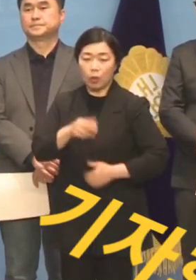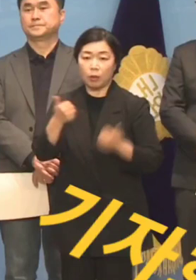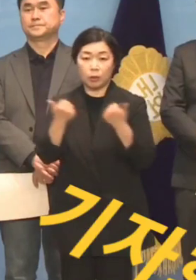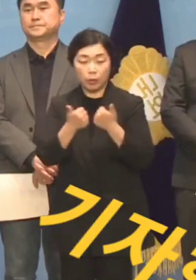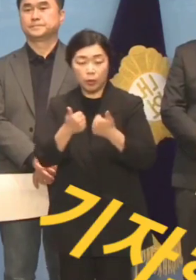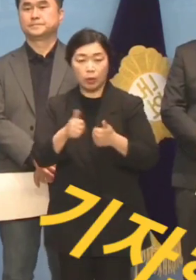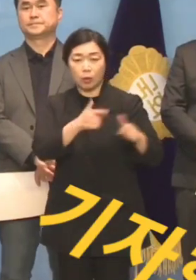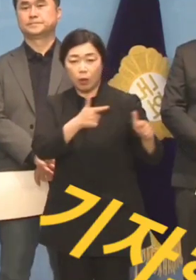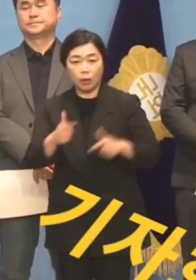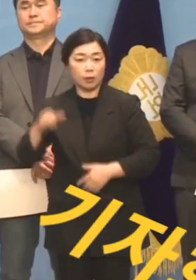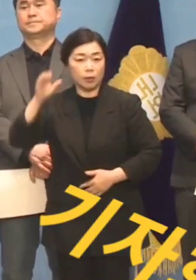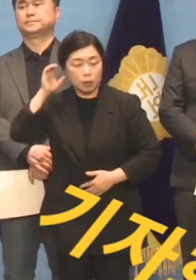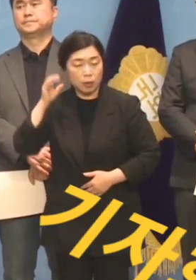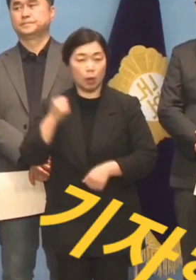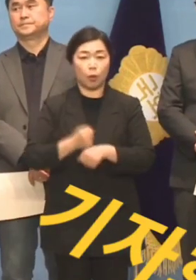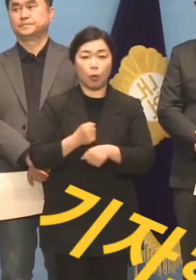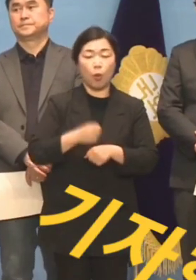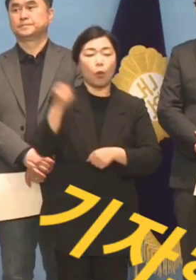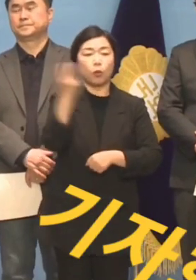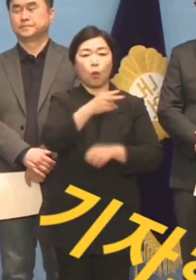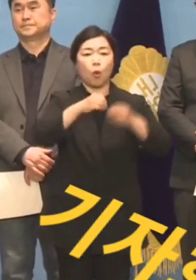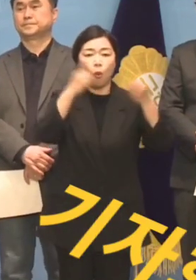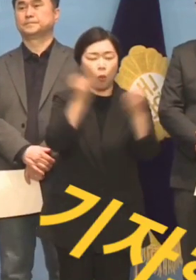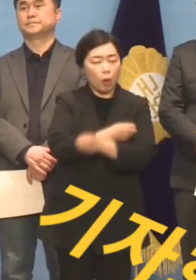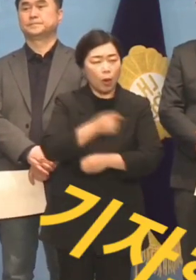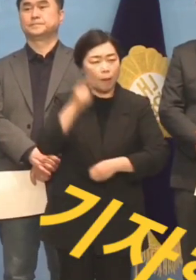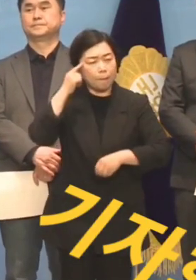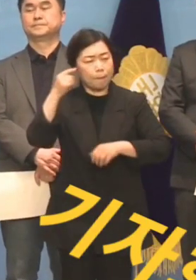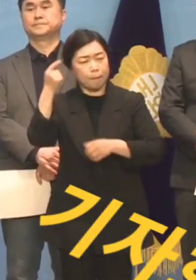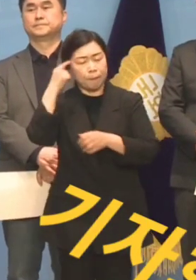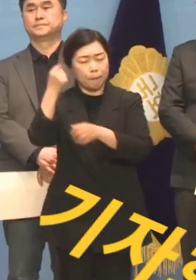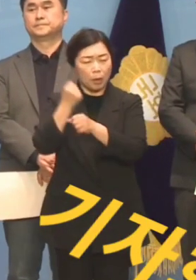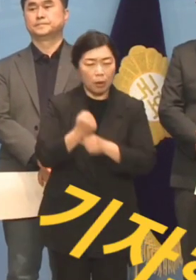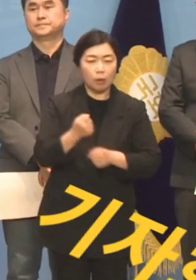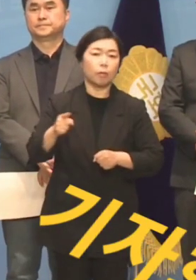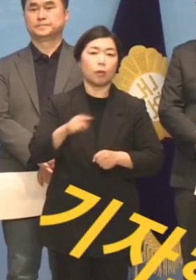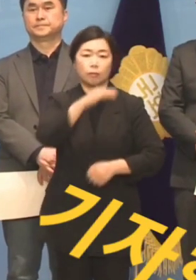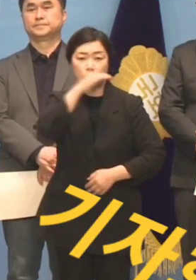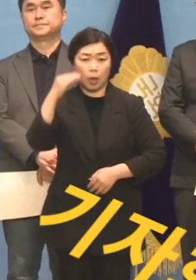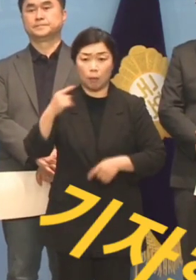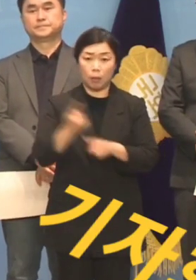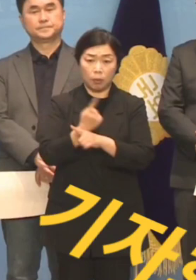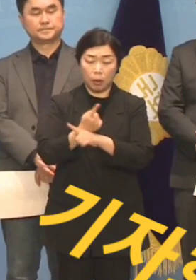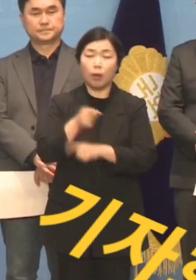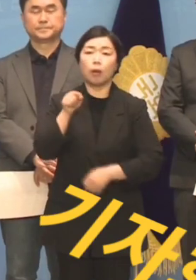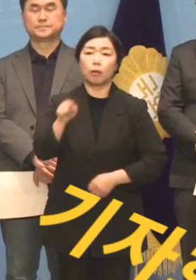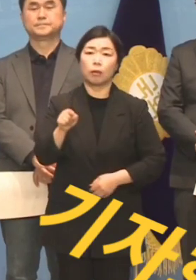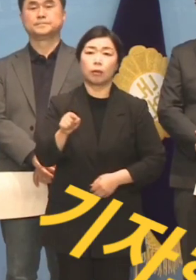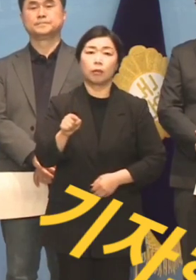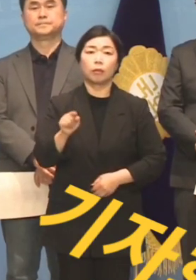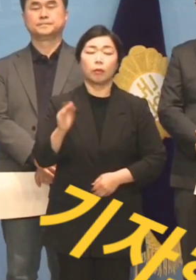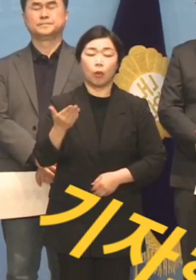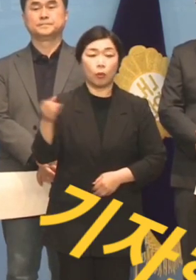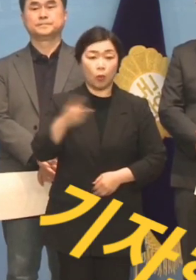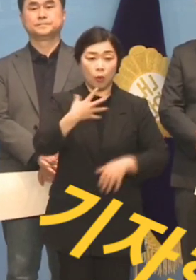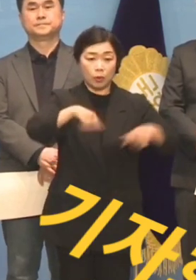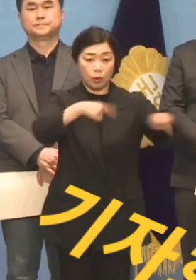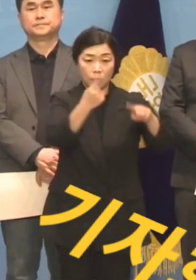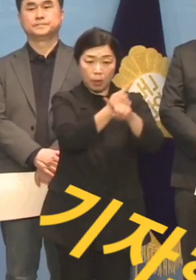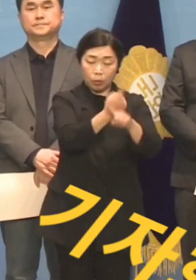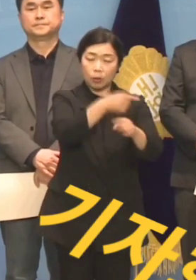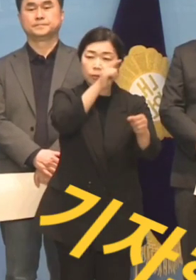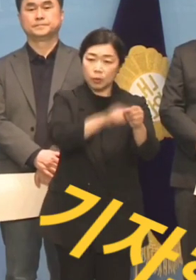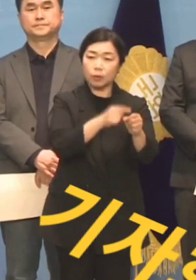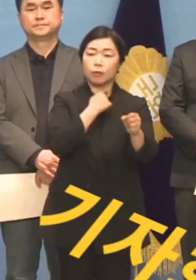다양한 의견을 경청하고 오해와 편견을 바로잡는 계기가 됐으며 또 정치를 개선하고자